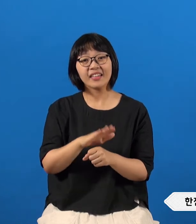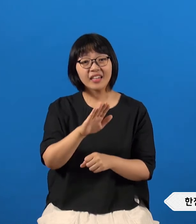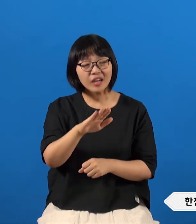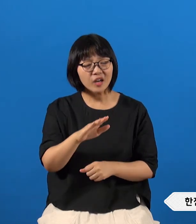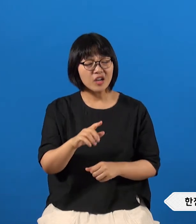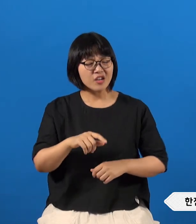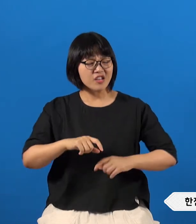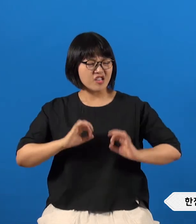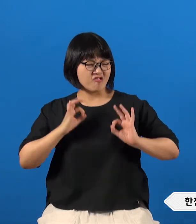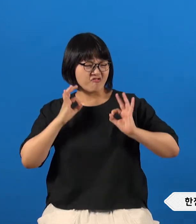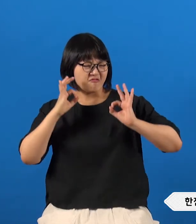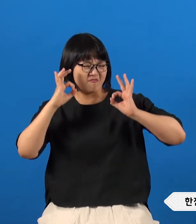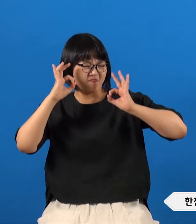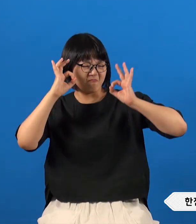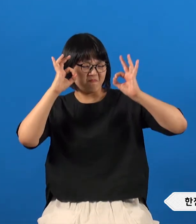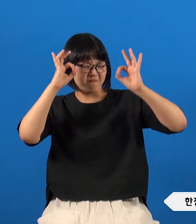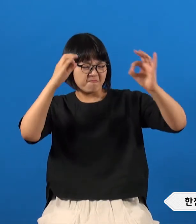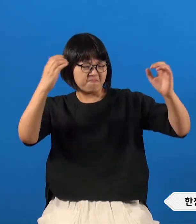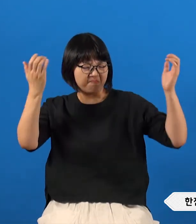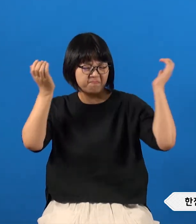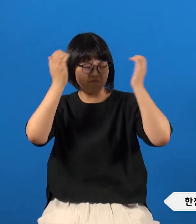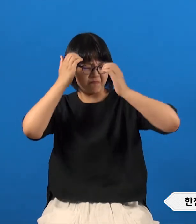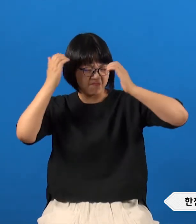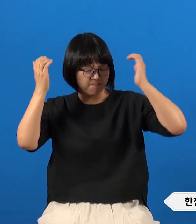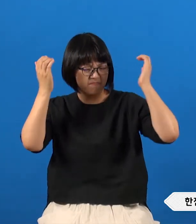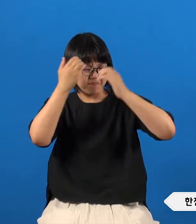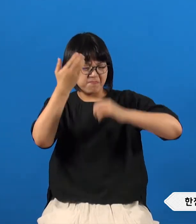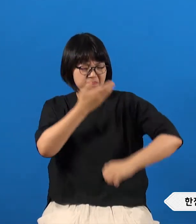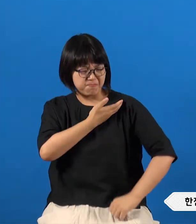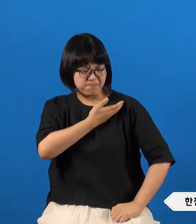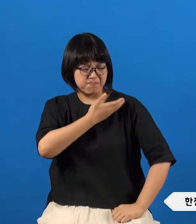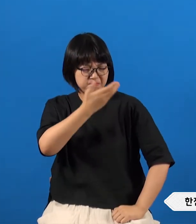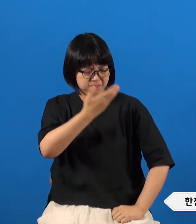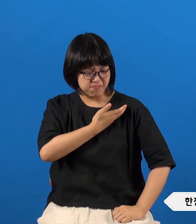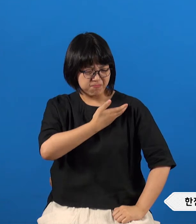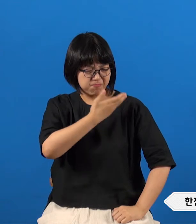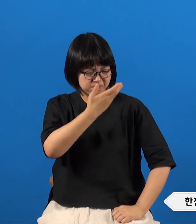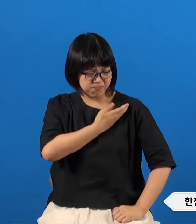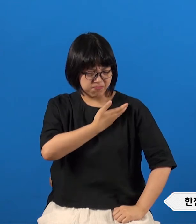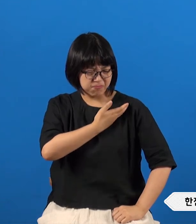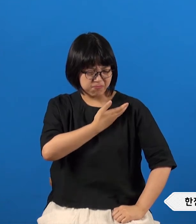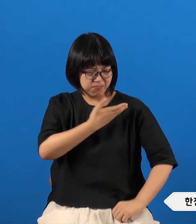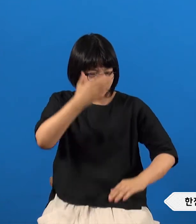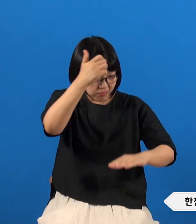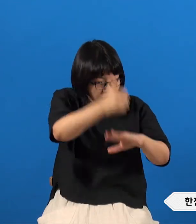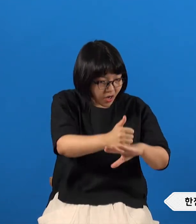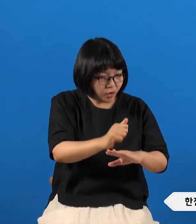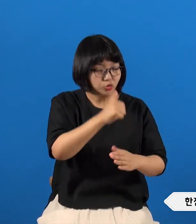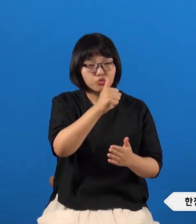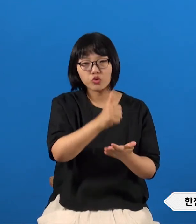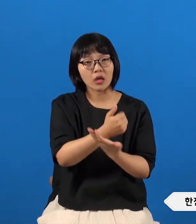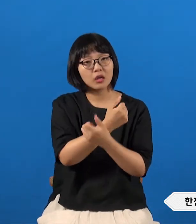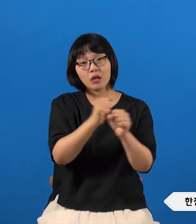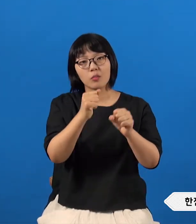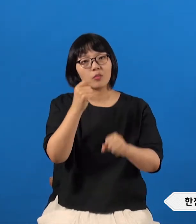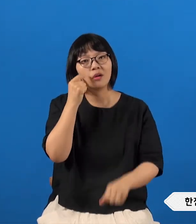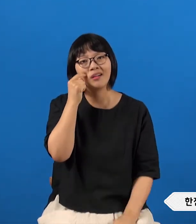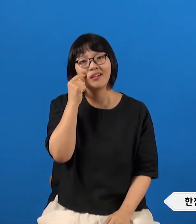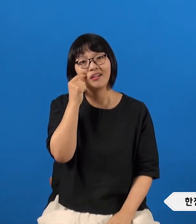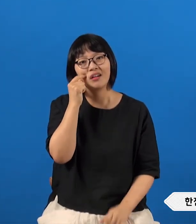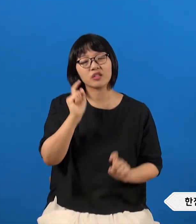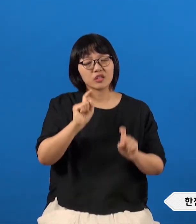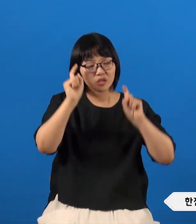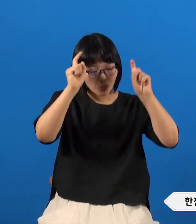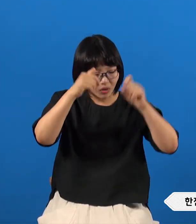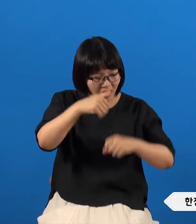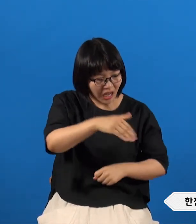그렇게 고행을 했는데, 자기 의를 그렇게 쌓았는데 결국은 죄 문제를 해결하지 못하고 지옥에